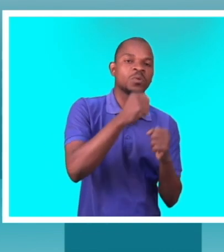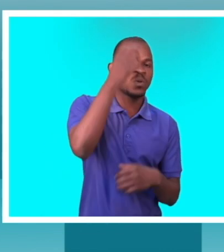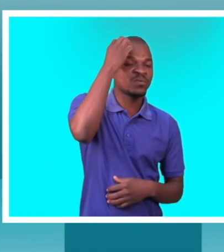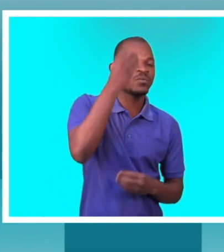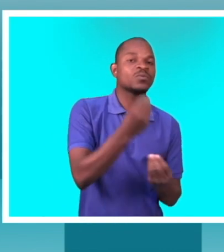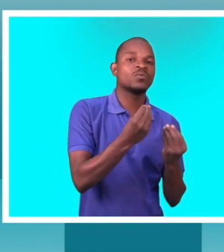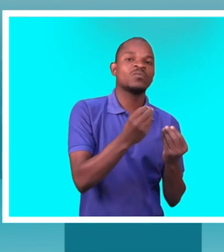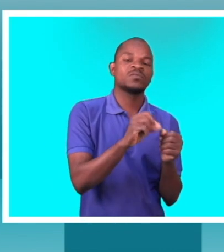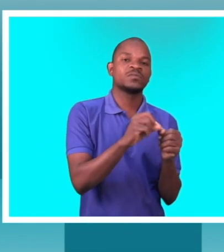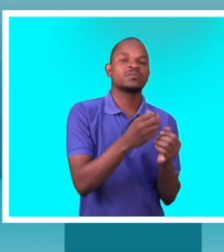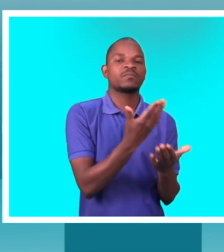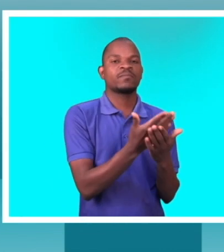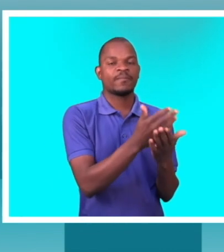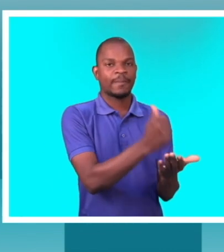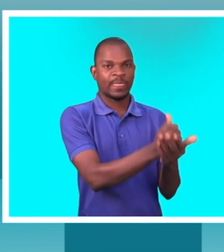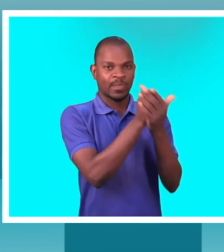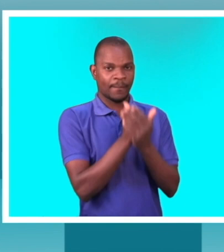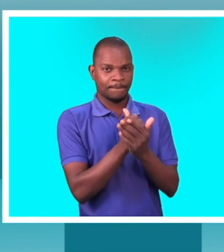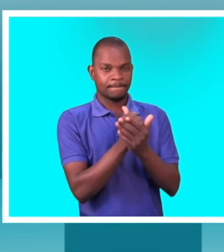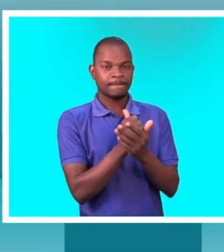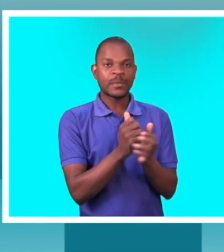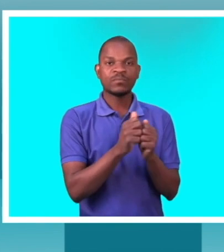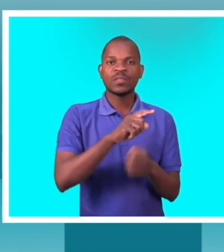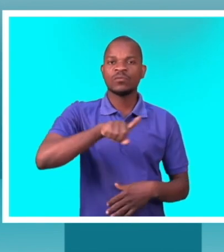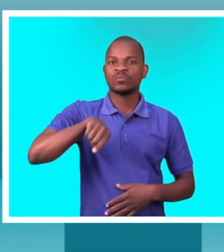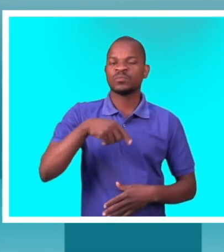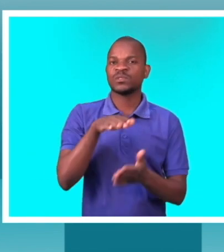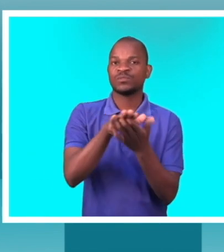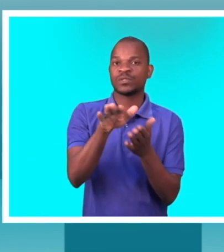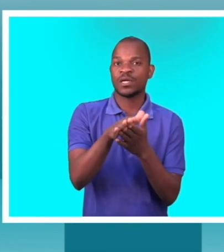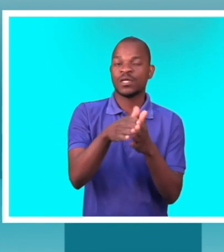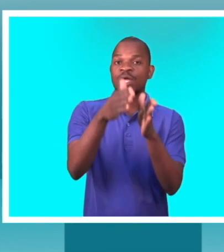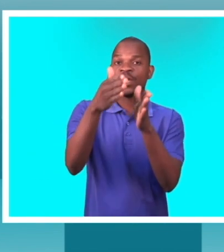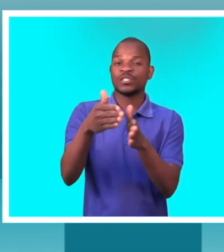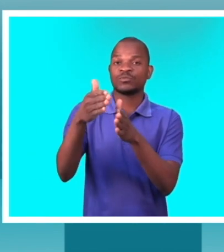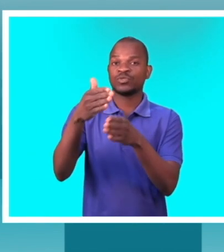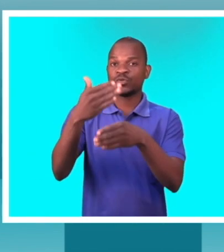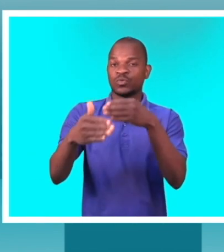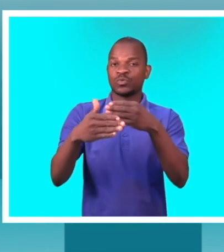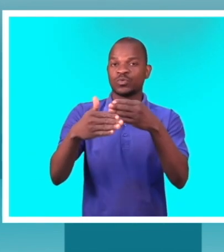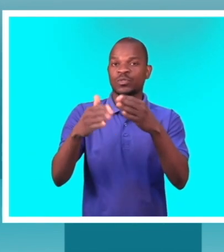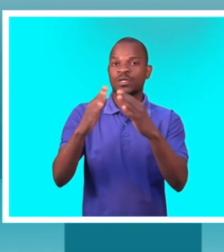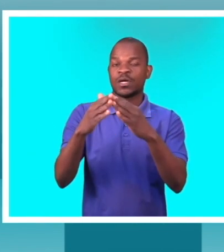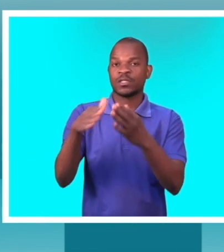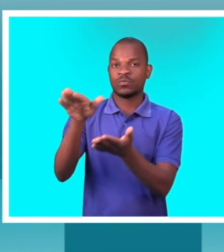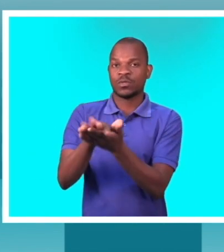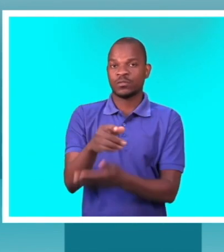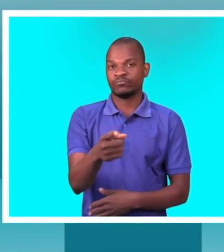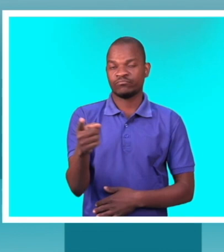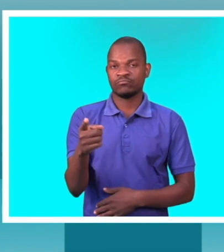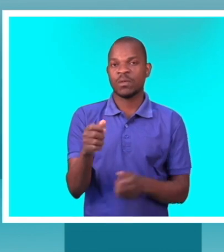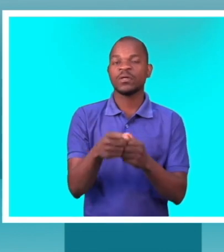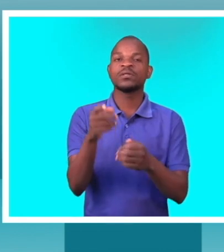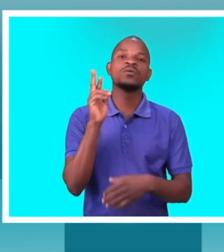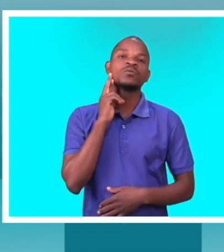quando a gente fala com eles Por exemplo, esses que construíram Nesses sítios já se impróprios Então, eles dizem que não Melhor o município nos